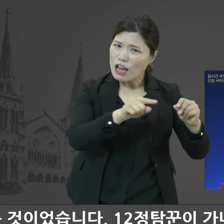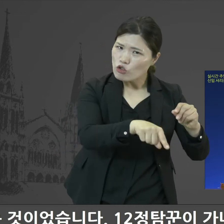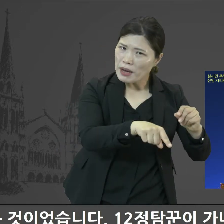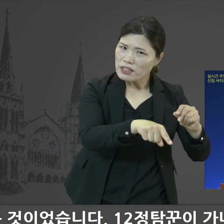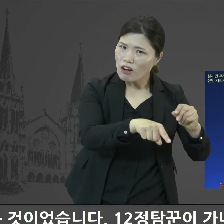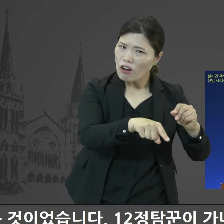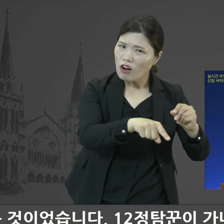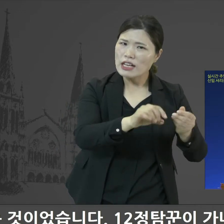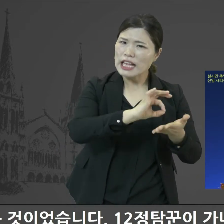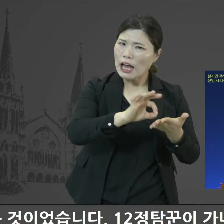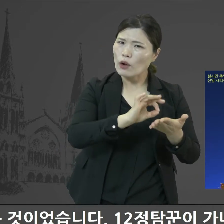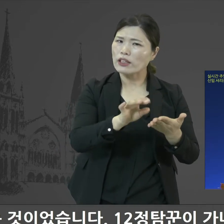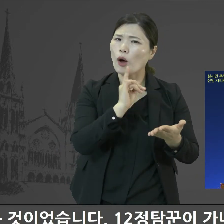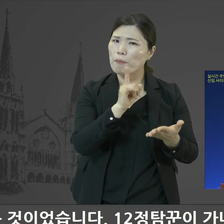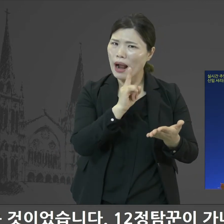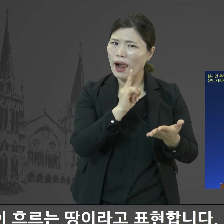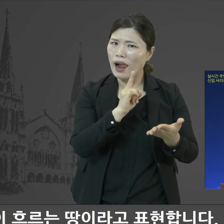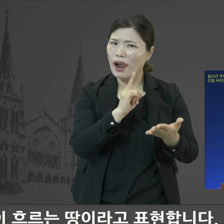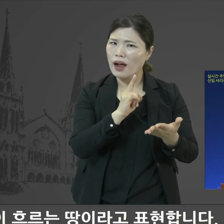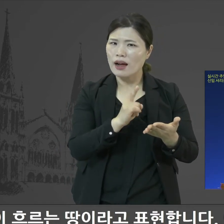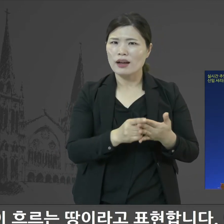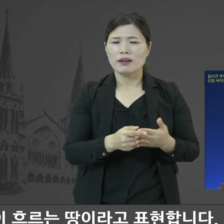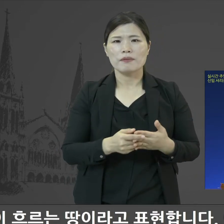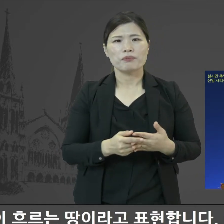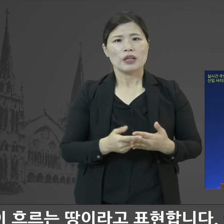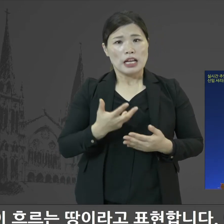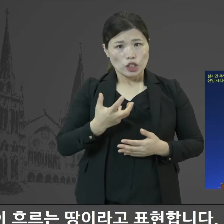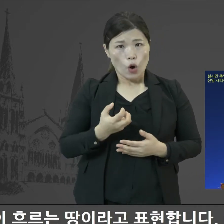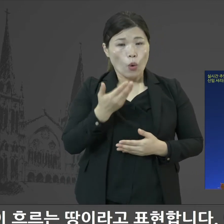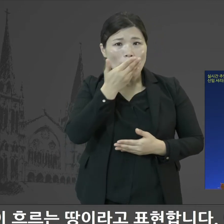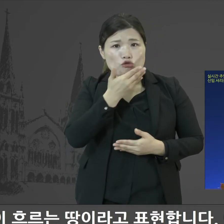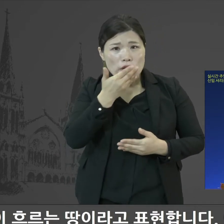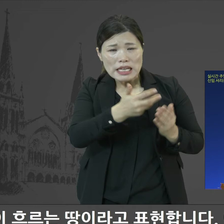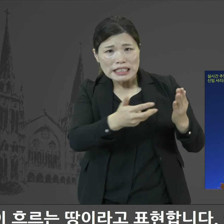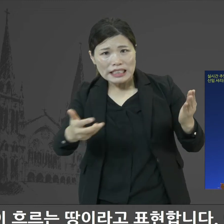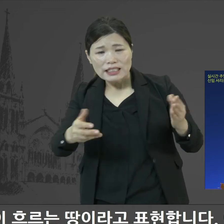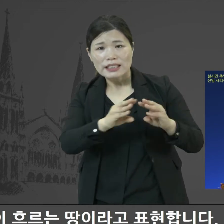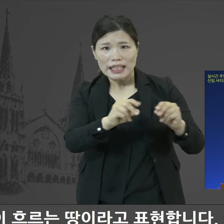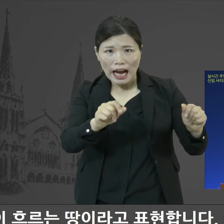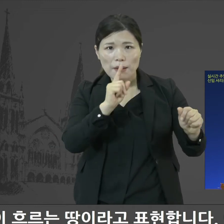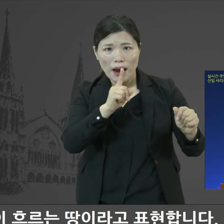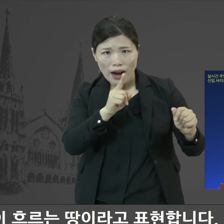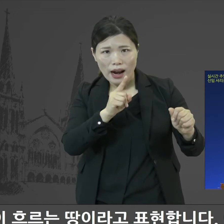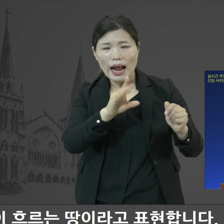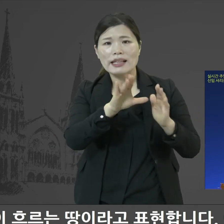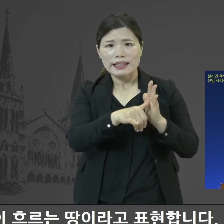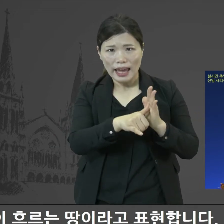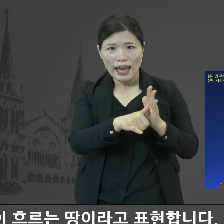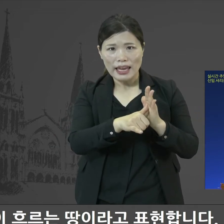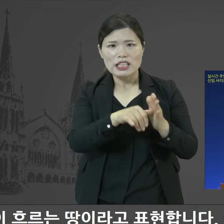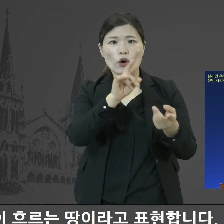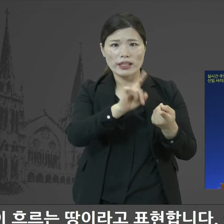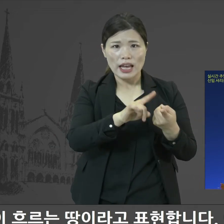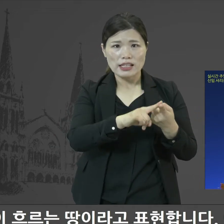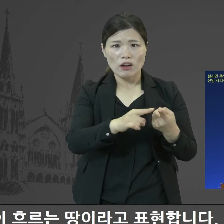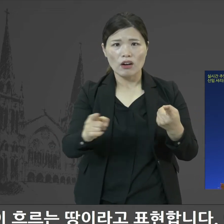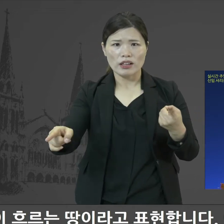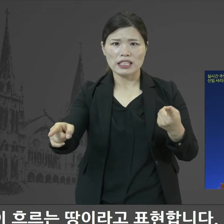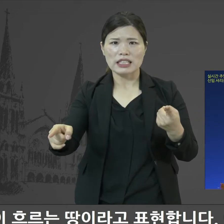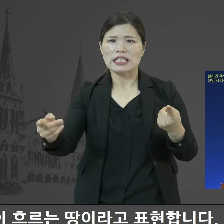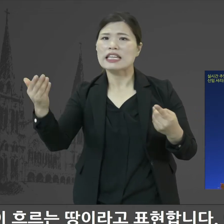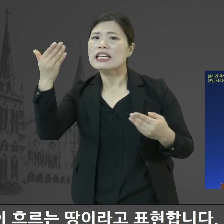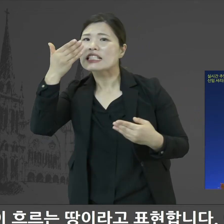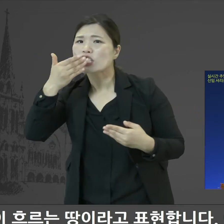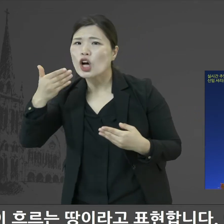그 젖과 꿀이 흐르는 땅이라는 표현을 그 땅을 정탐한 이후에 그 표현법 그대로 그 땅을 표현했던